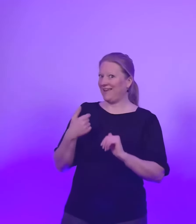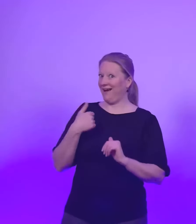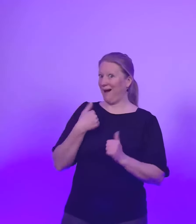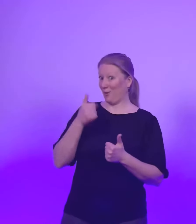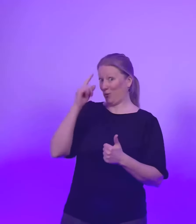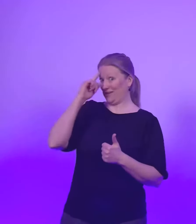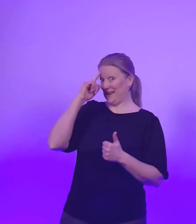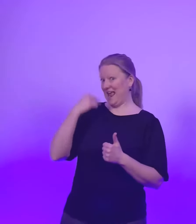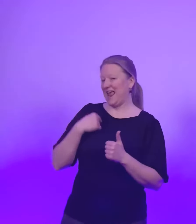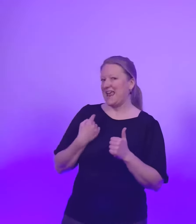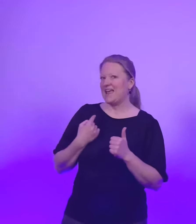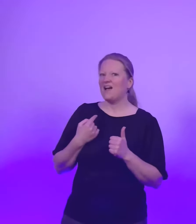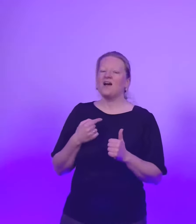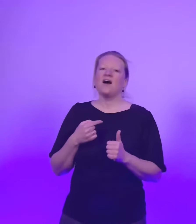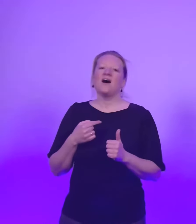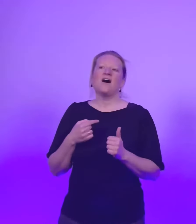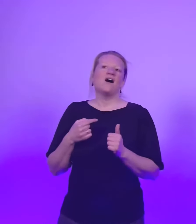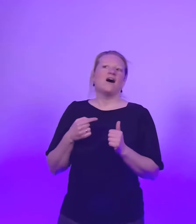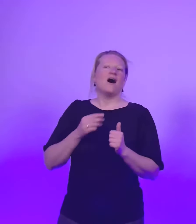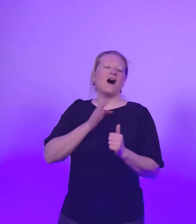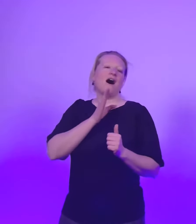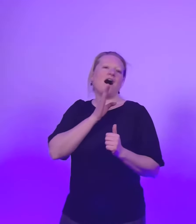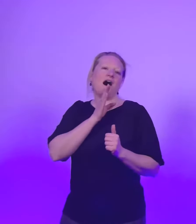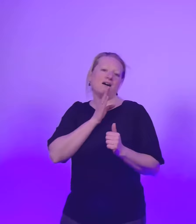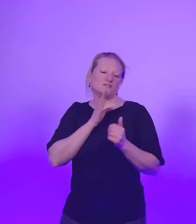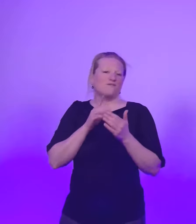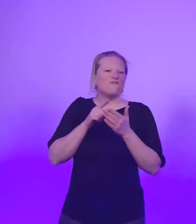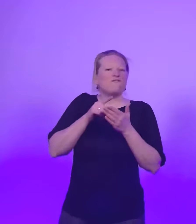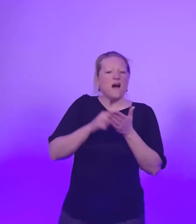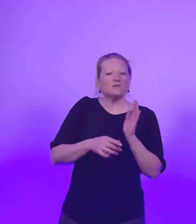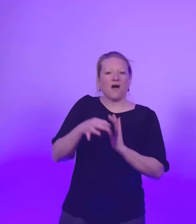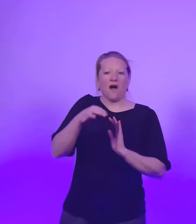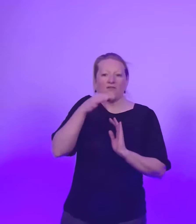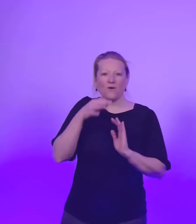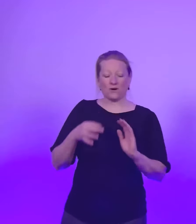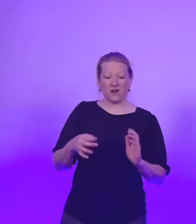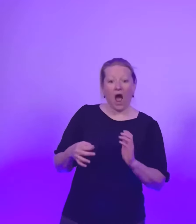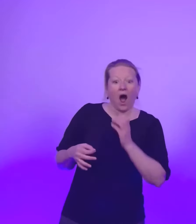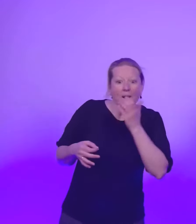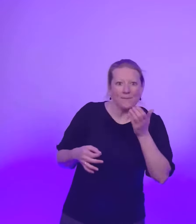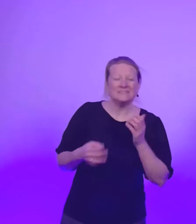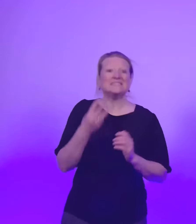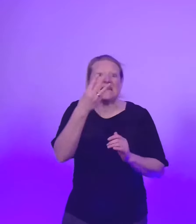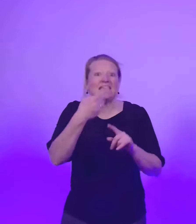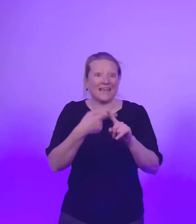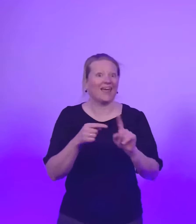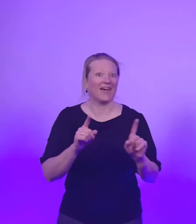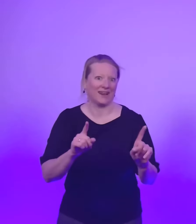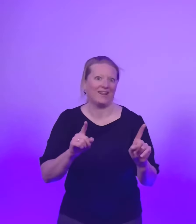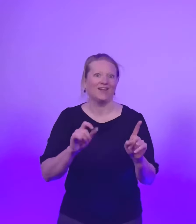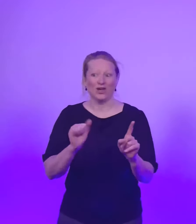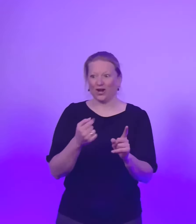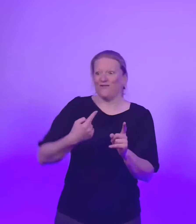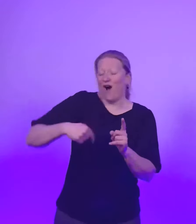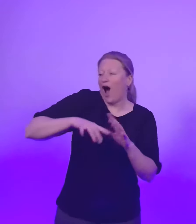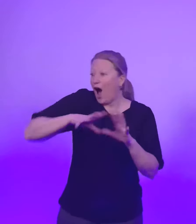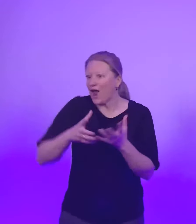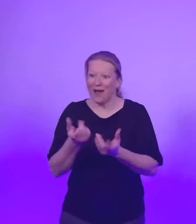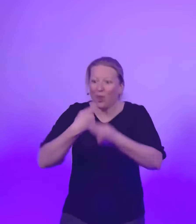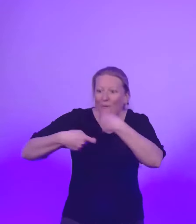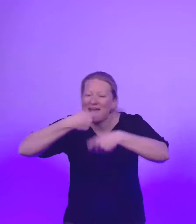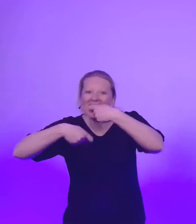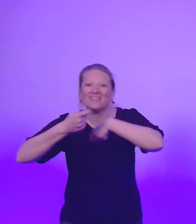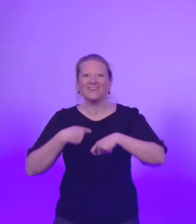Oh. Wat nou als we het foute antwoord doen en dat dan 3 keer? Want dan kunnen we alle cupcakes